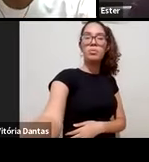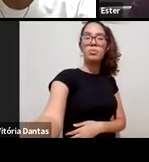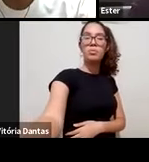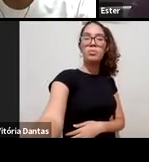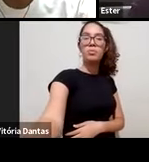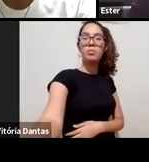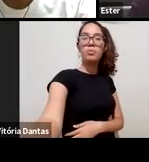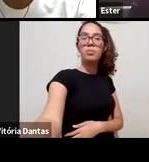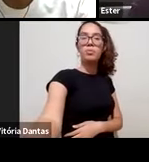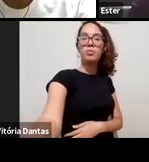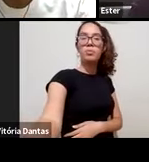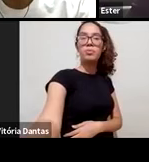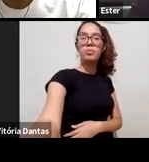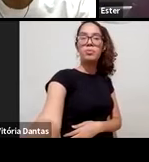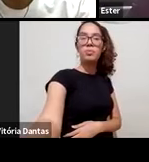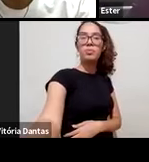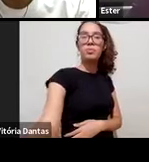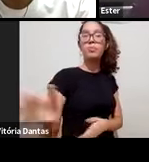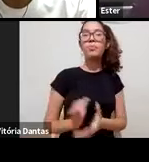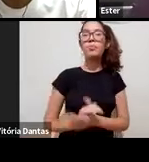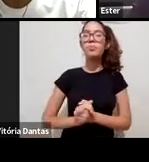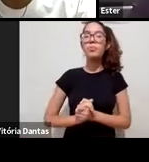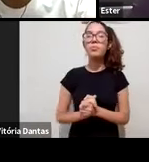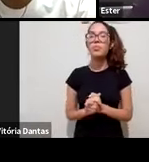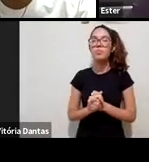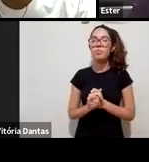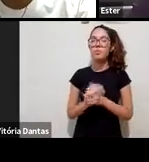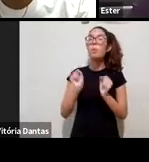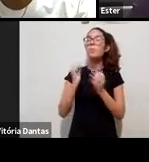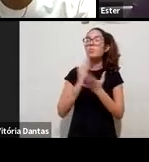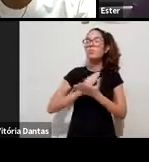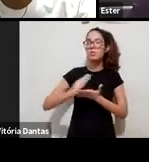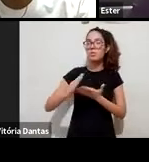Estou colocando, tem um delayzinho. Pode tá começar.